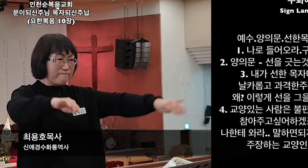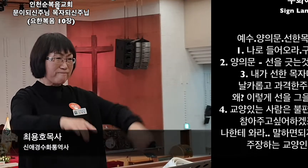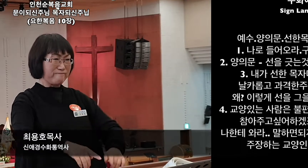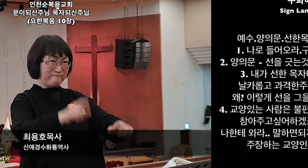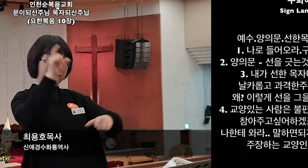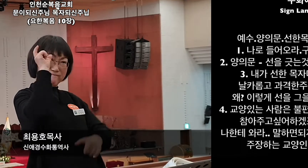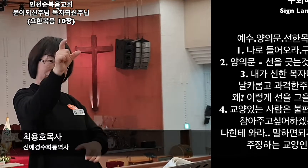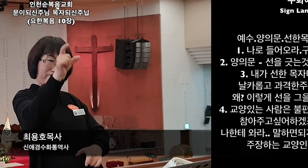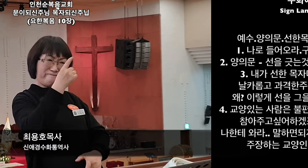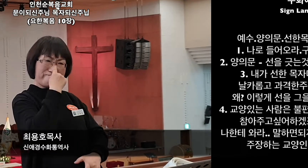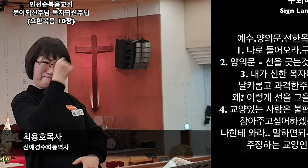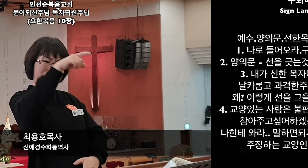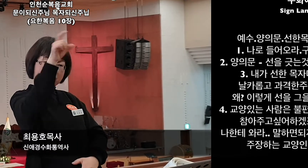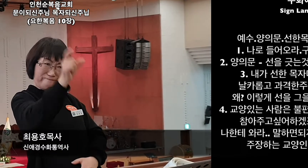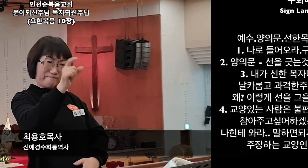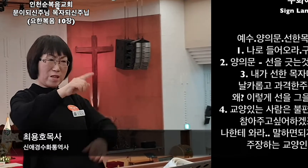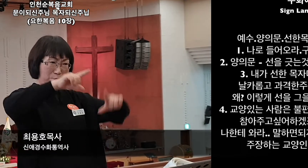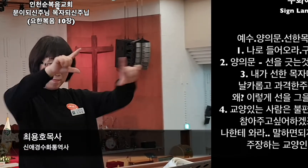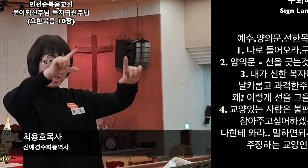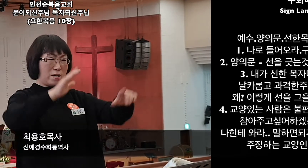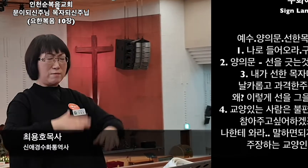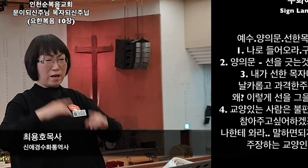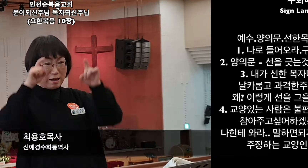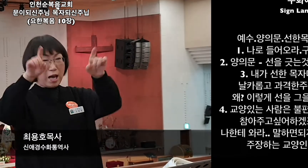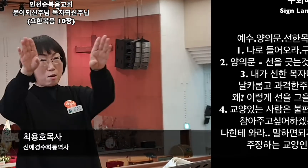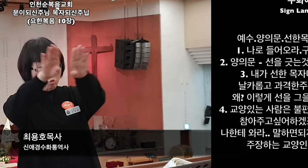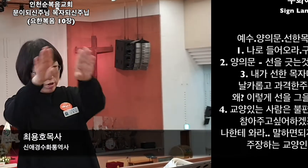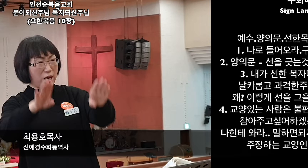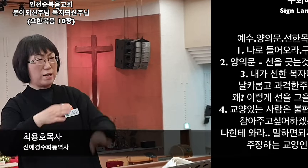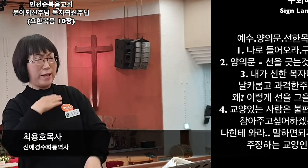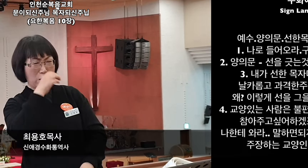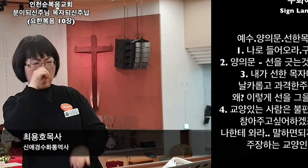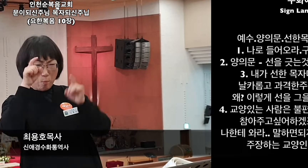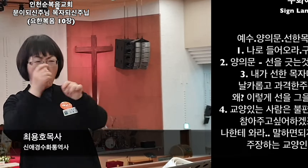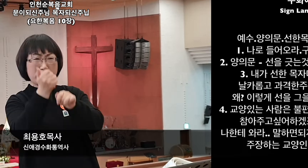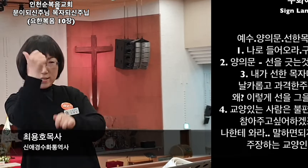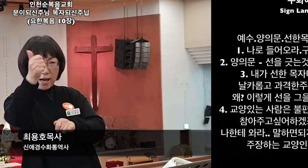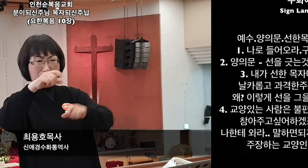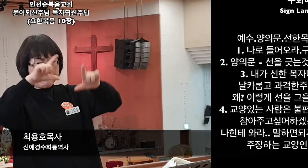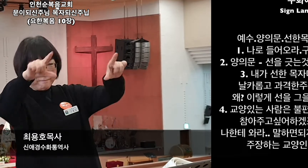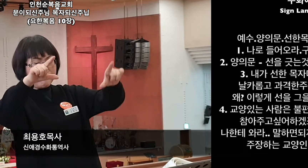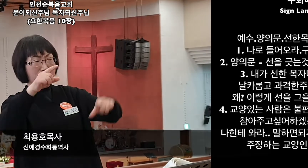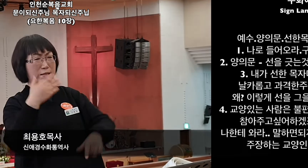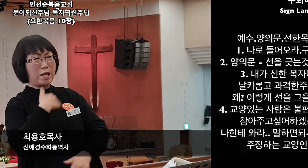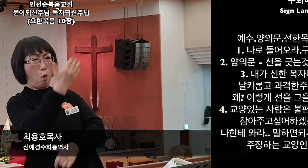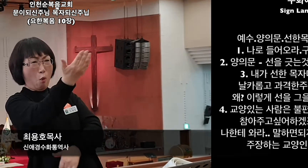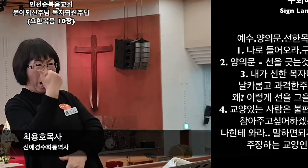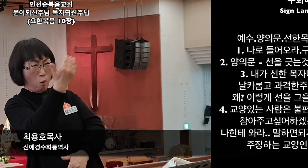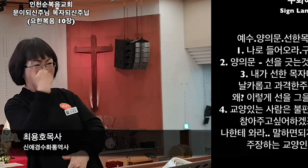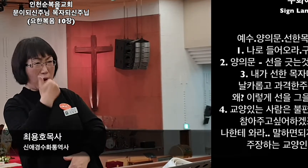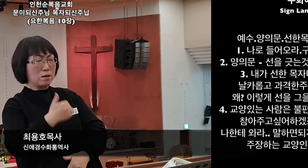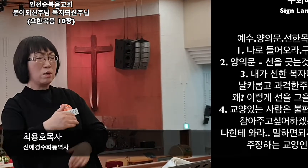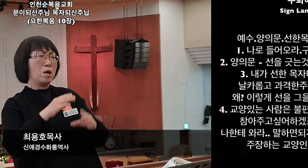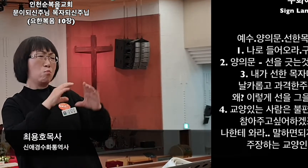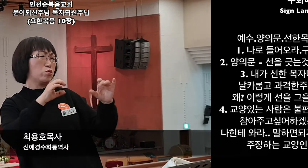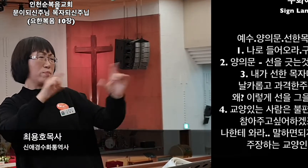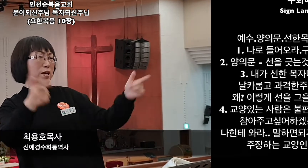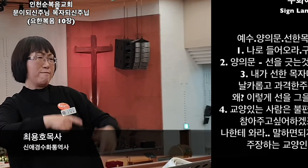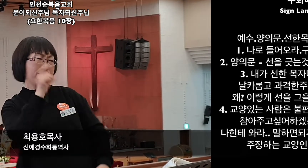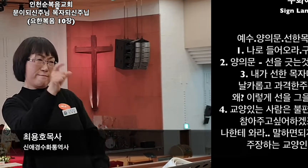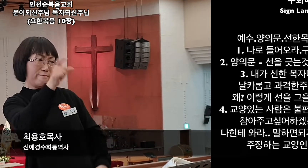과격하고 날카로운 말씀입니다. 내가 양의 문, 내가 선한 목자다라는 말, 다시 한번, 이건 부드러운 이야기가